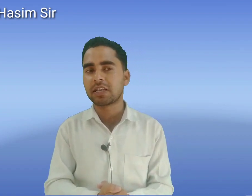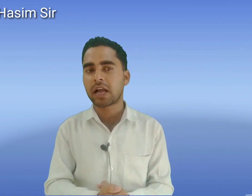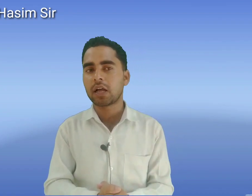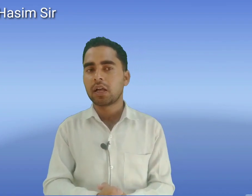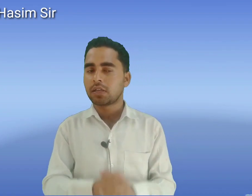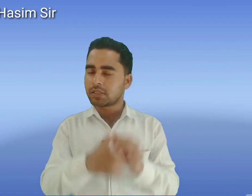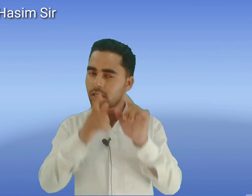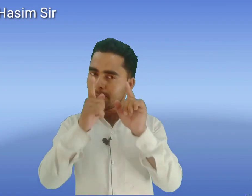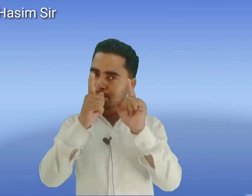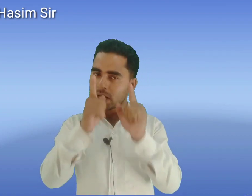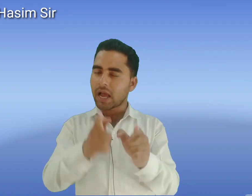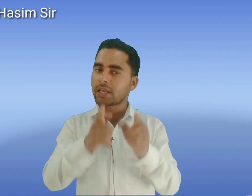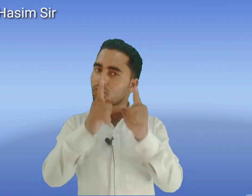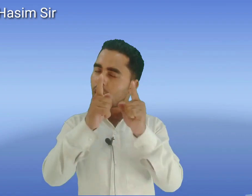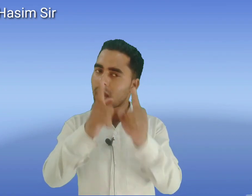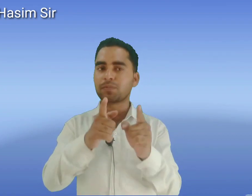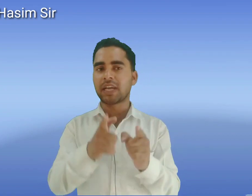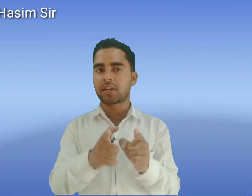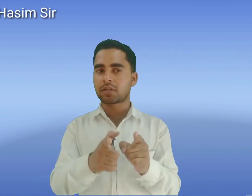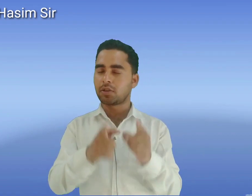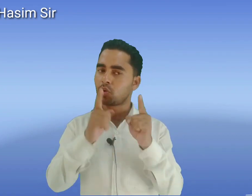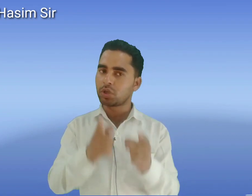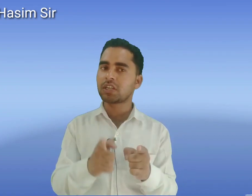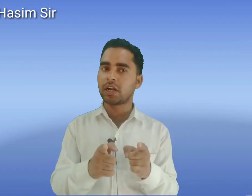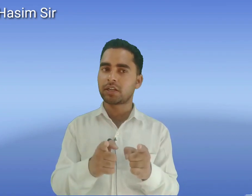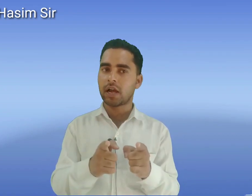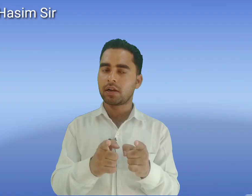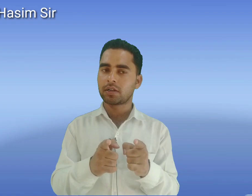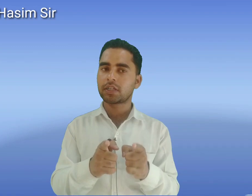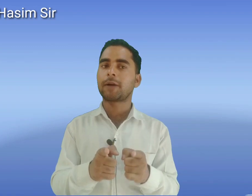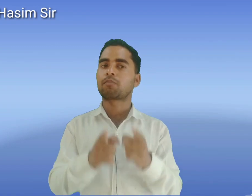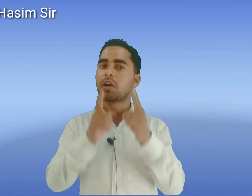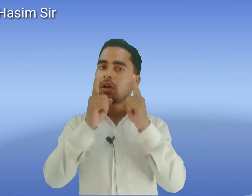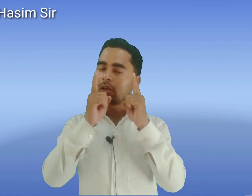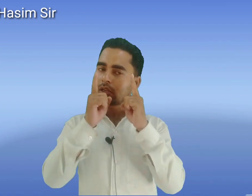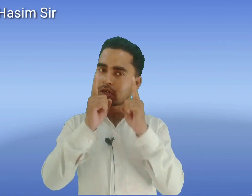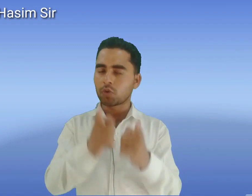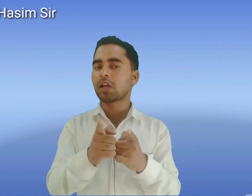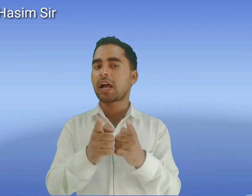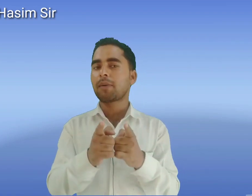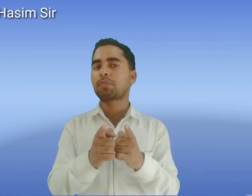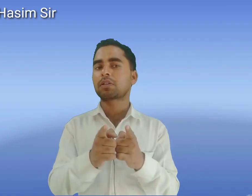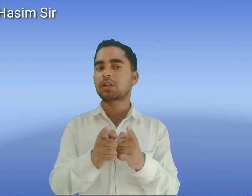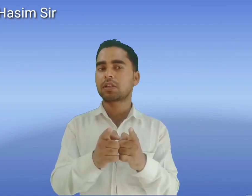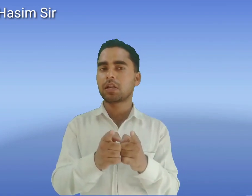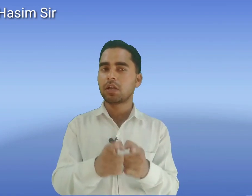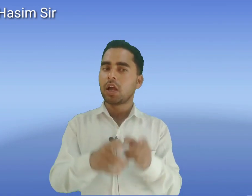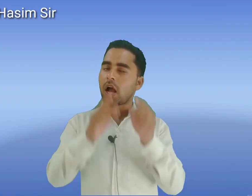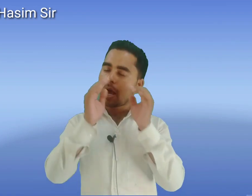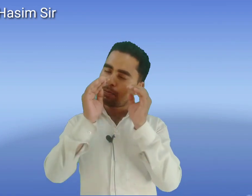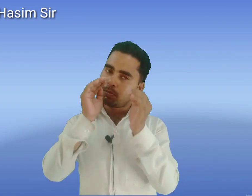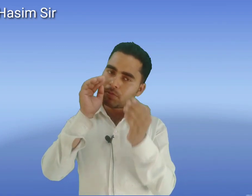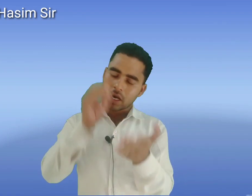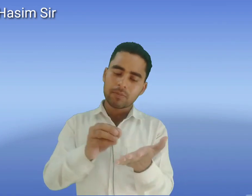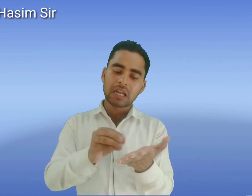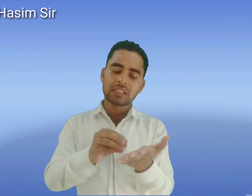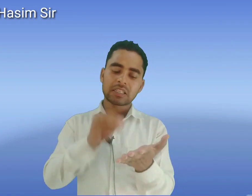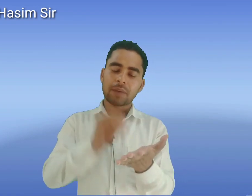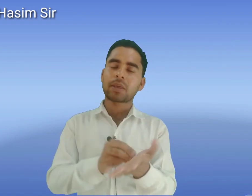पढ़ लीजिएगा इसलिए पढ़ाई को आप ध्यान रखिए दो ही घंटा टिकट लेकिन रेगुलर आप पढ़ते रहिए आप अगर मां लीजिए कि